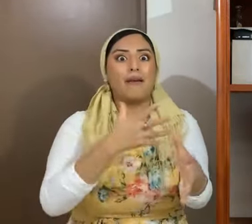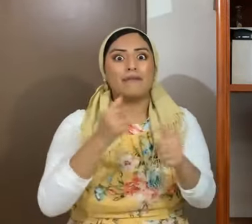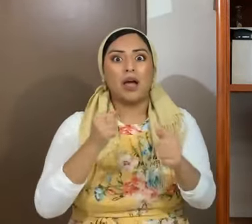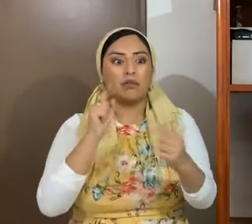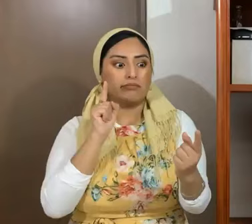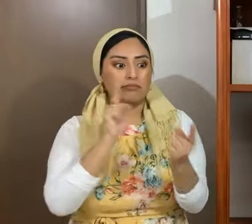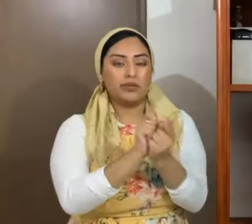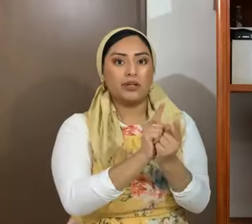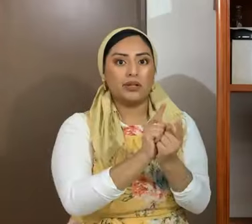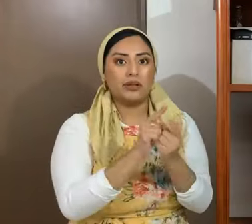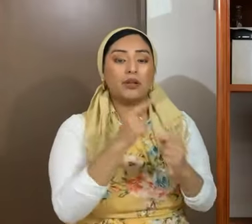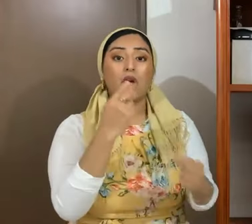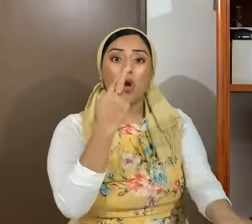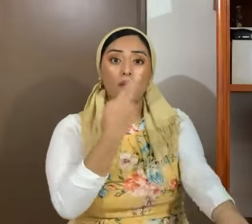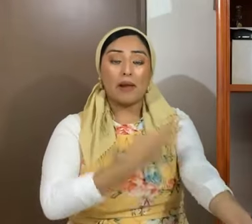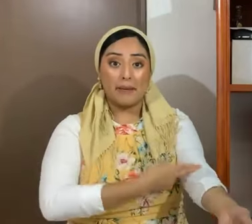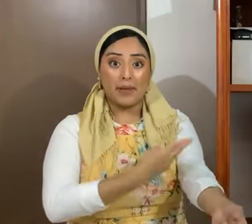Rebeca.